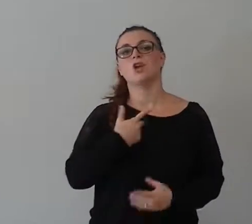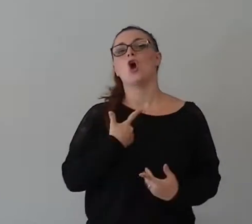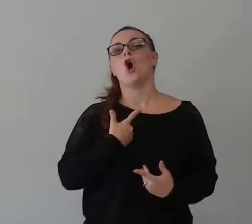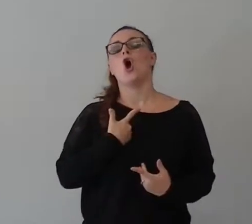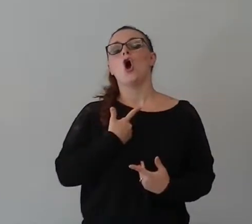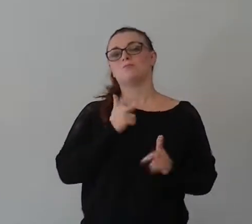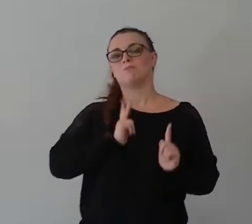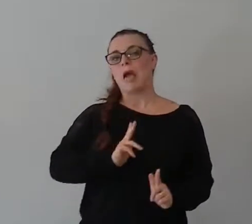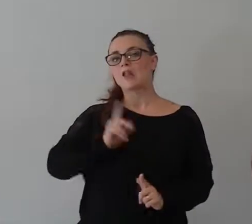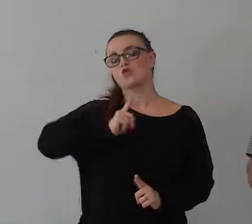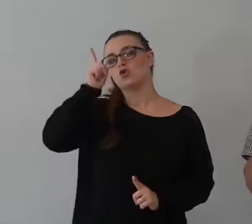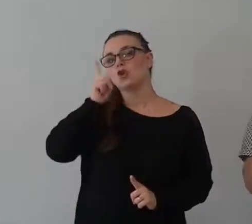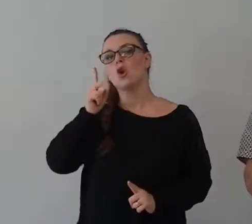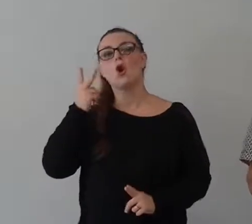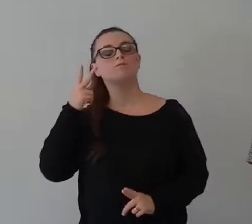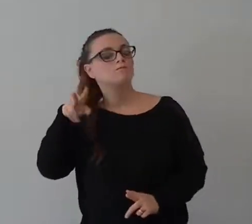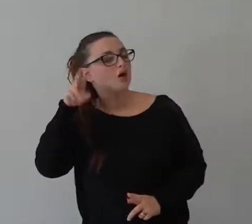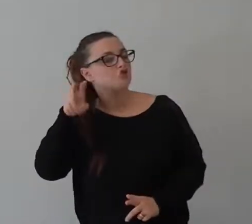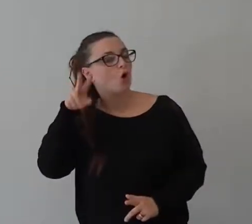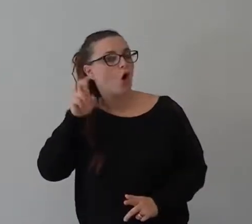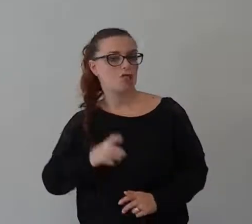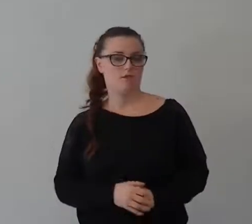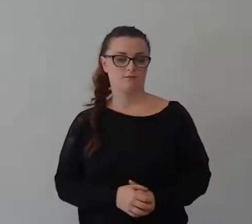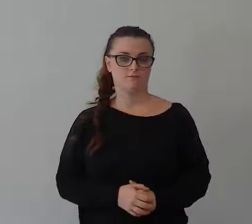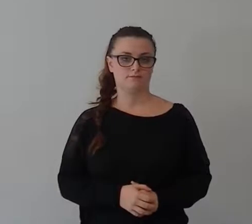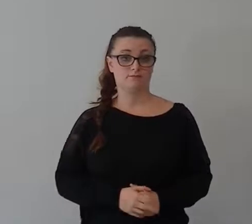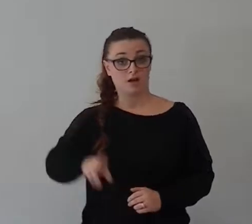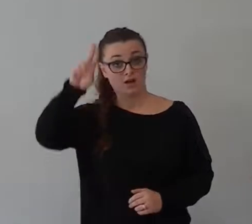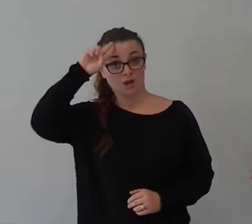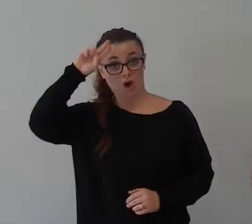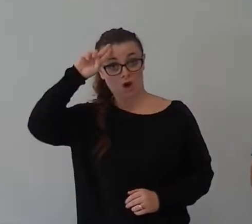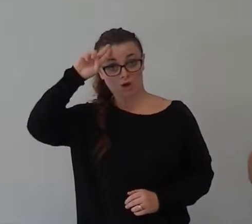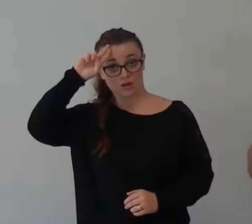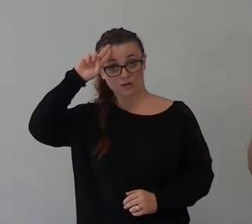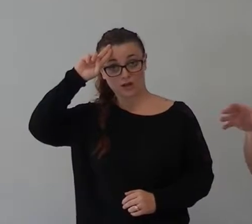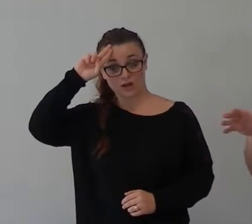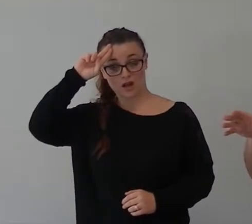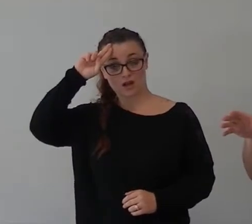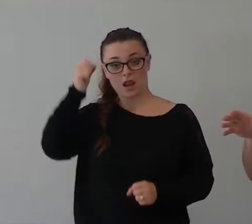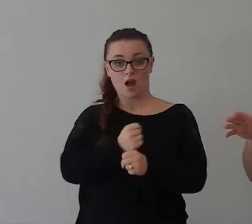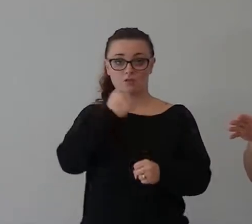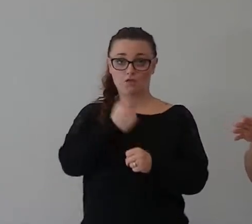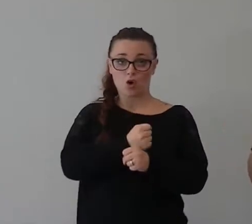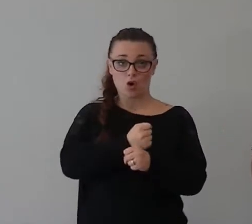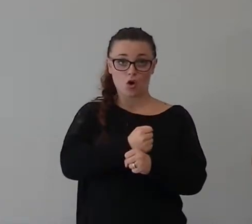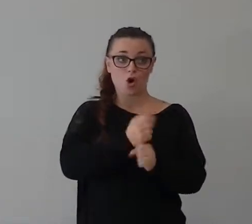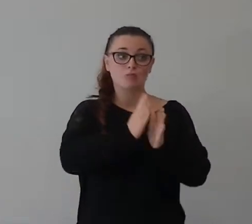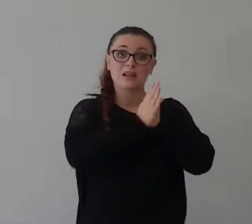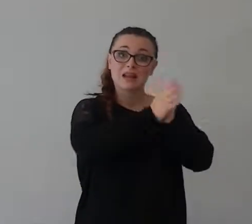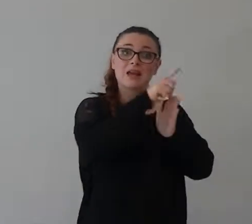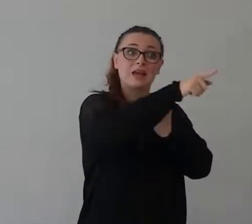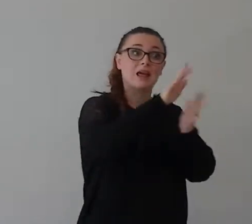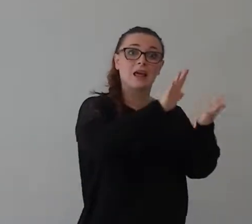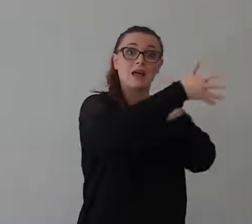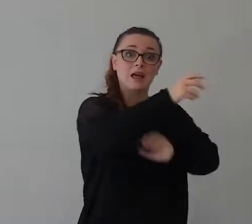che il tuo dovere di sedente non finisce con la confessione. Però spesso portiamo al Signore e poi lasciamo al Signore. Nel momento